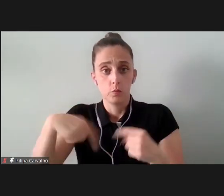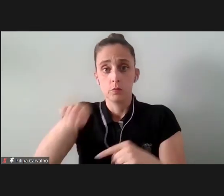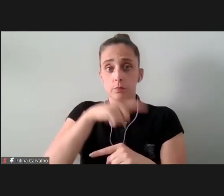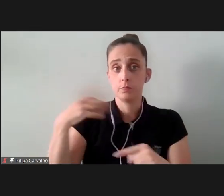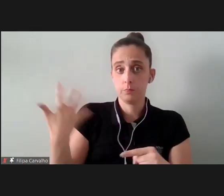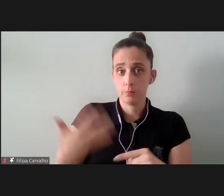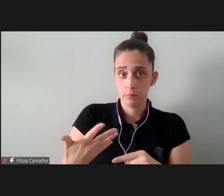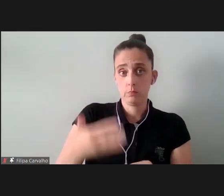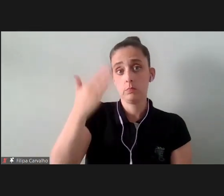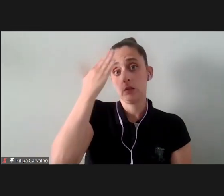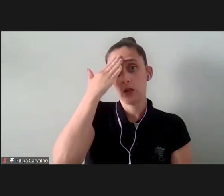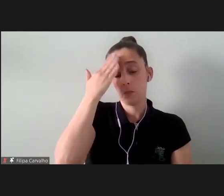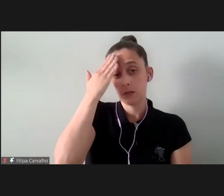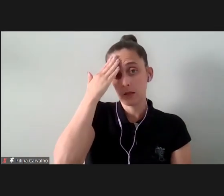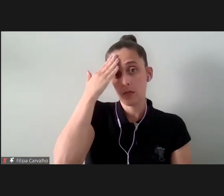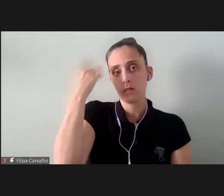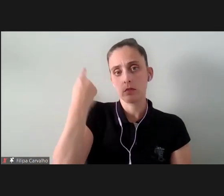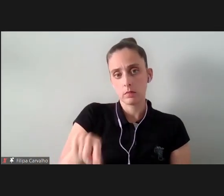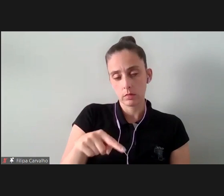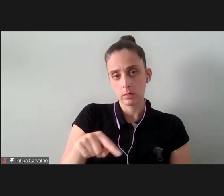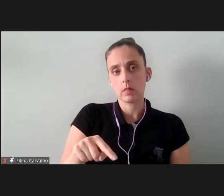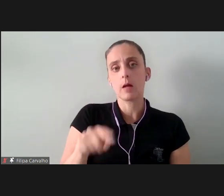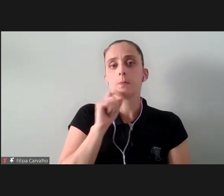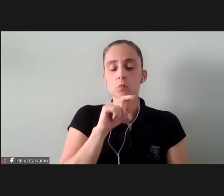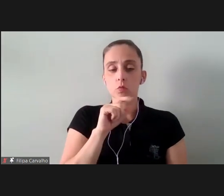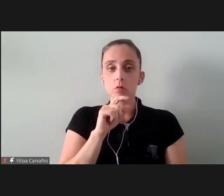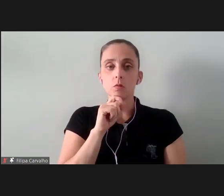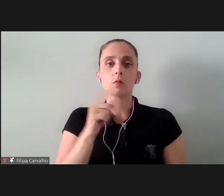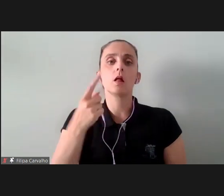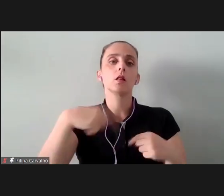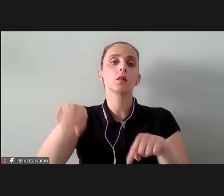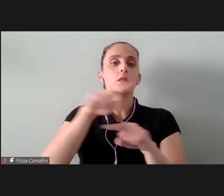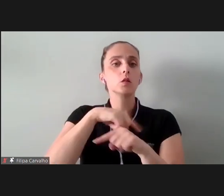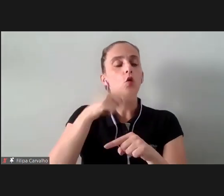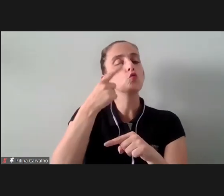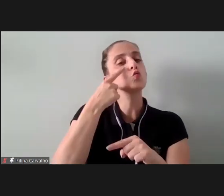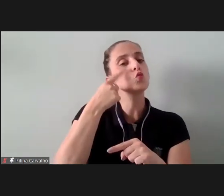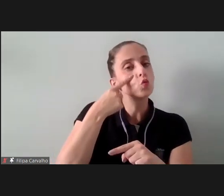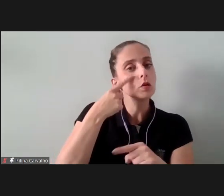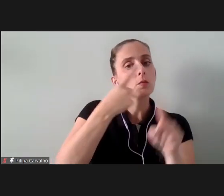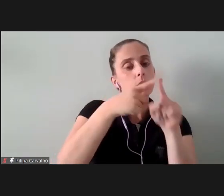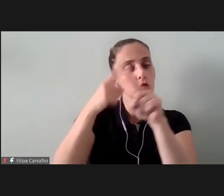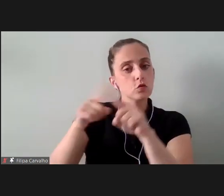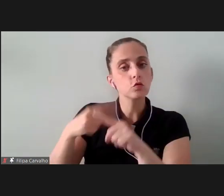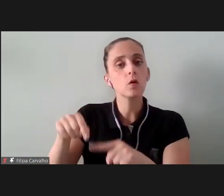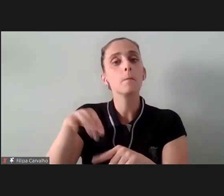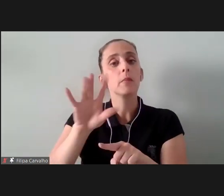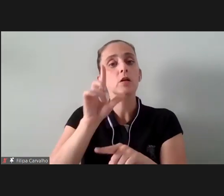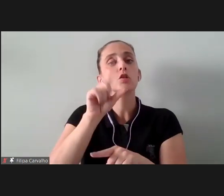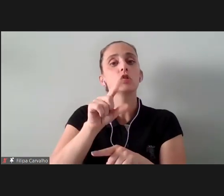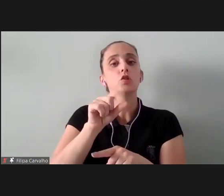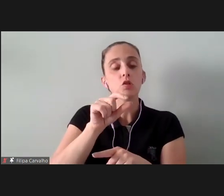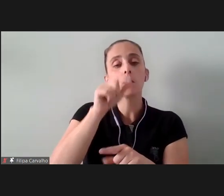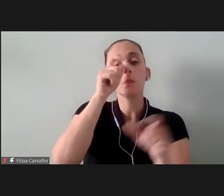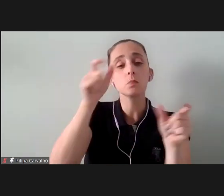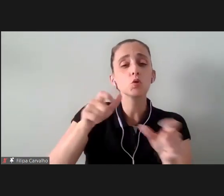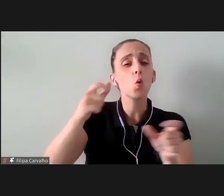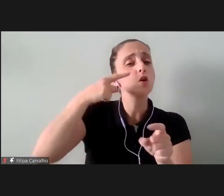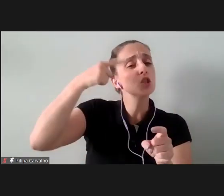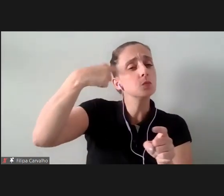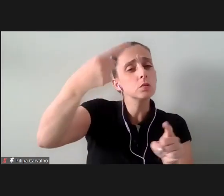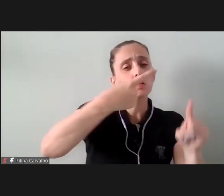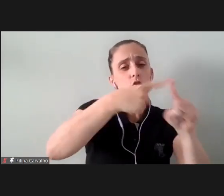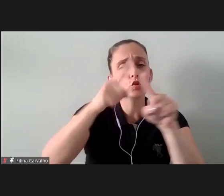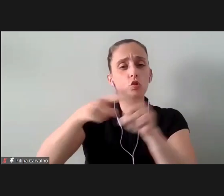capacidade de internalizar conhecimento, mas sobretudo chamar para a mesa parceiros com especialidades diferentes que